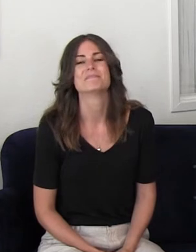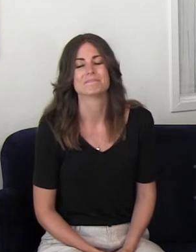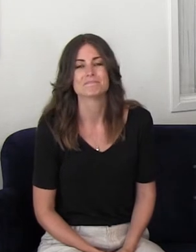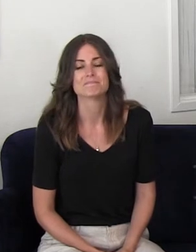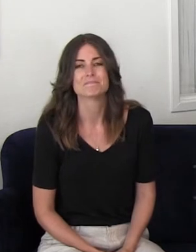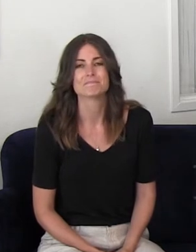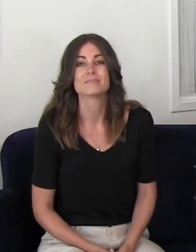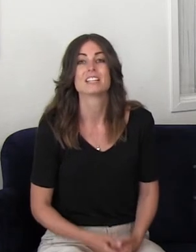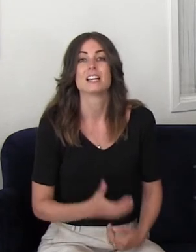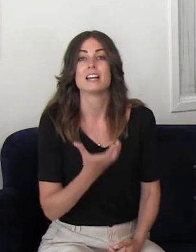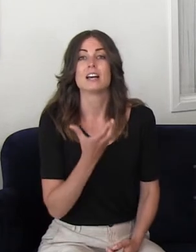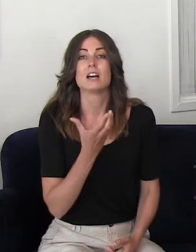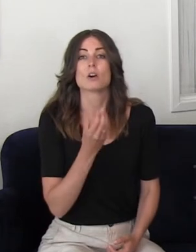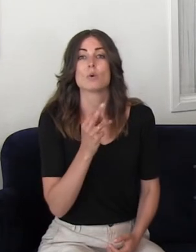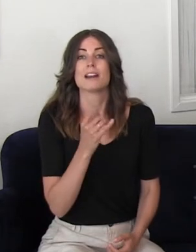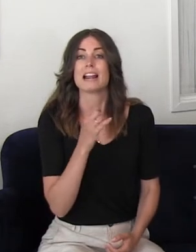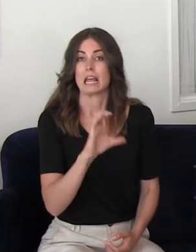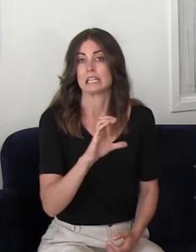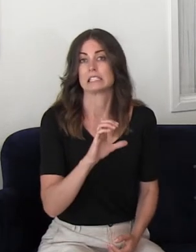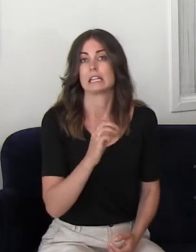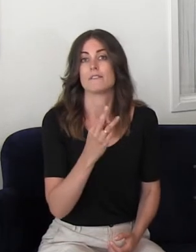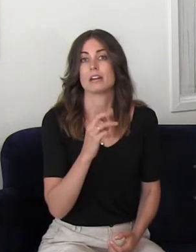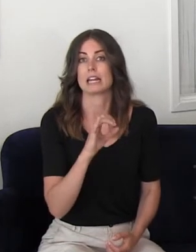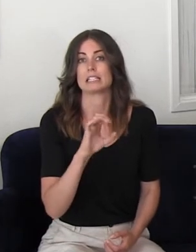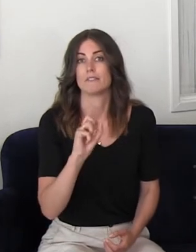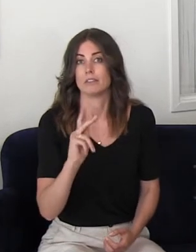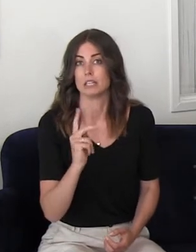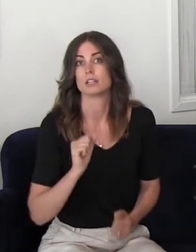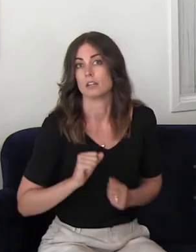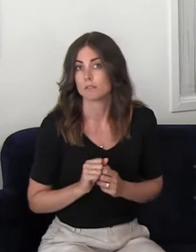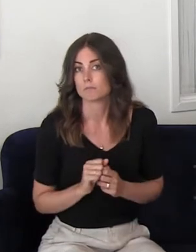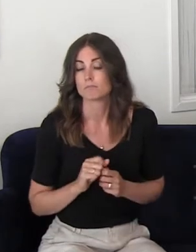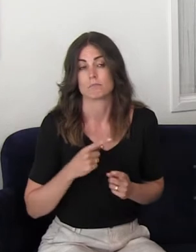Det var Cornelis Vreeswijk med en omarbetad text av Claes